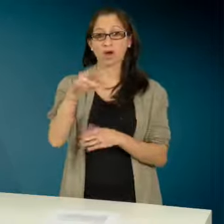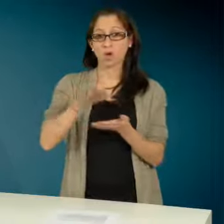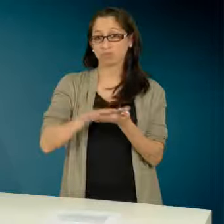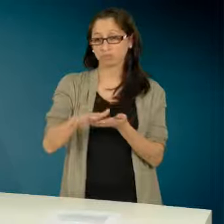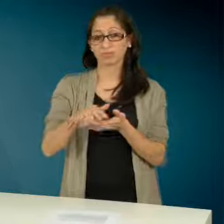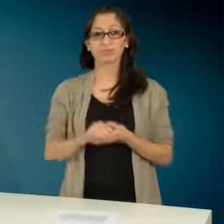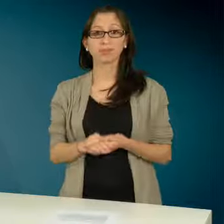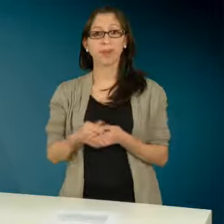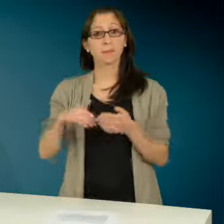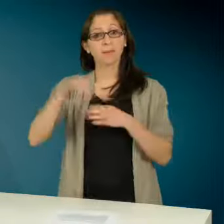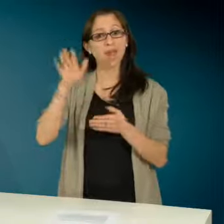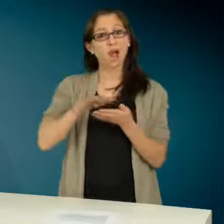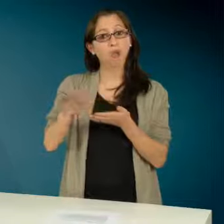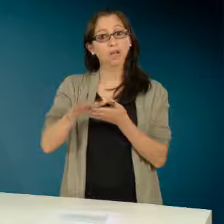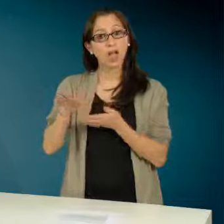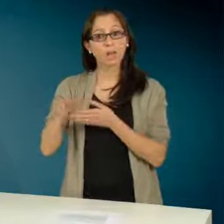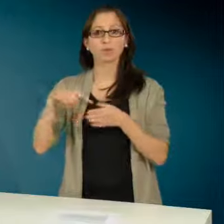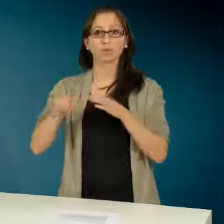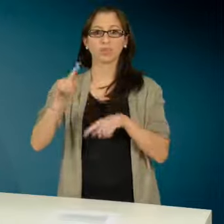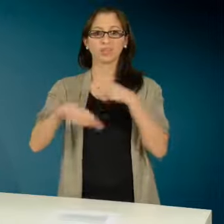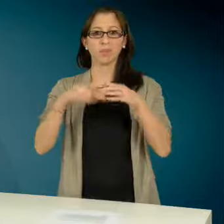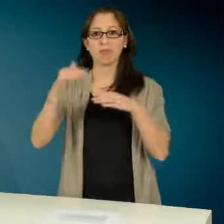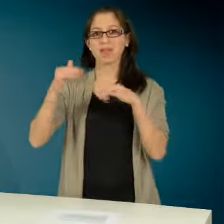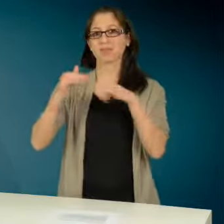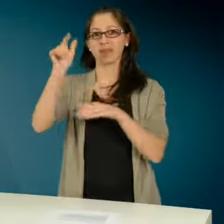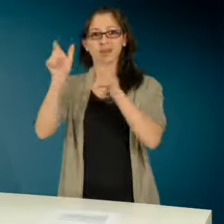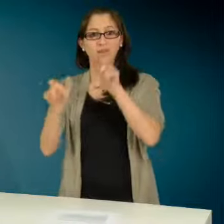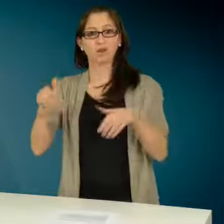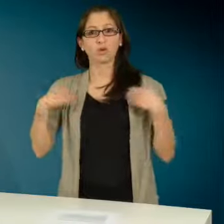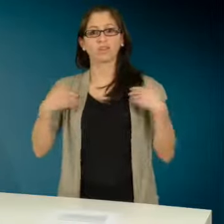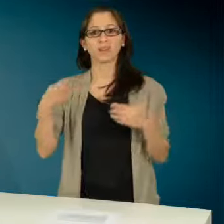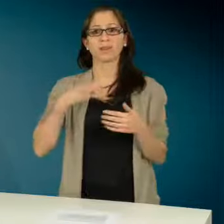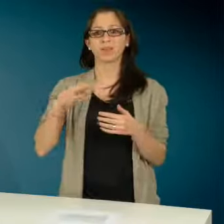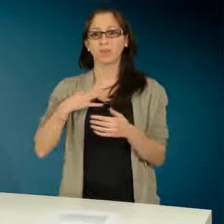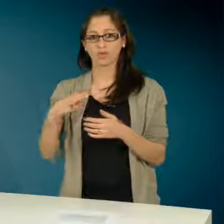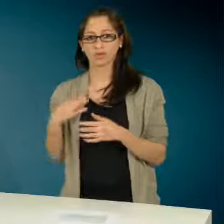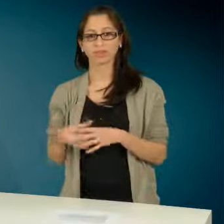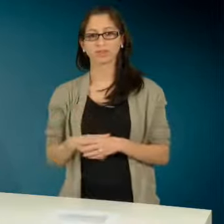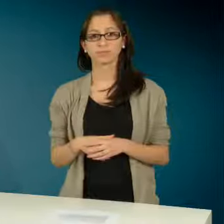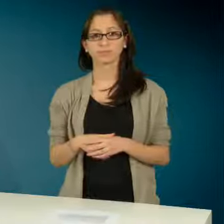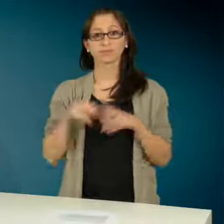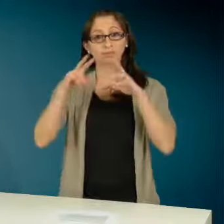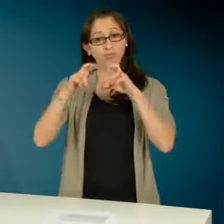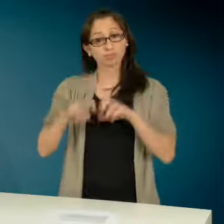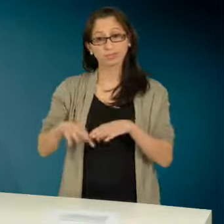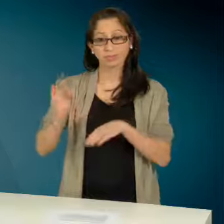Diese Mehrausgaben sind die Folge davon, dass immer mehr Jugendliche betroffen sind. Es hat sich gezeigt,